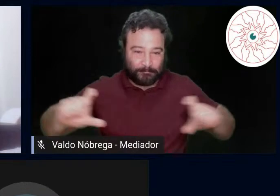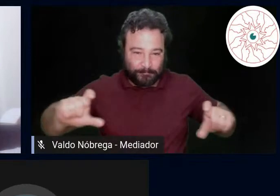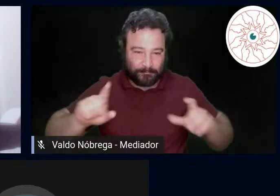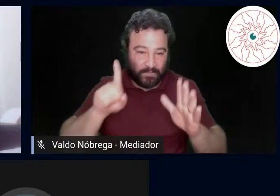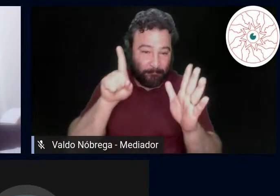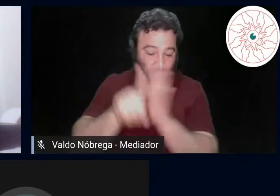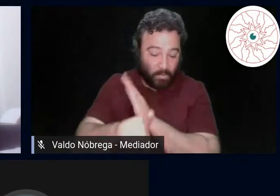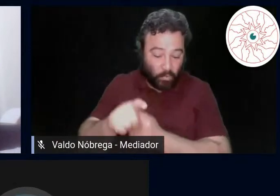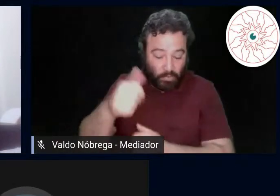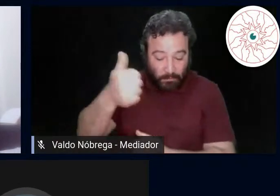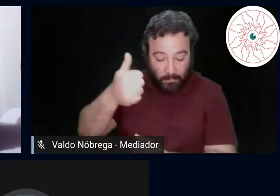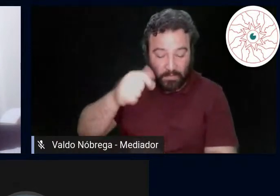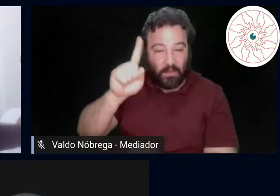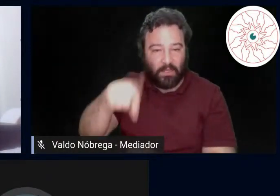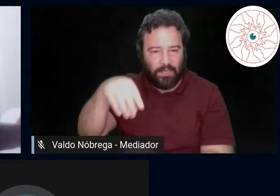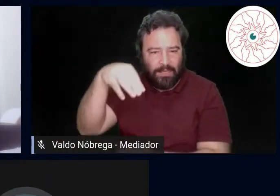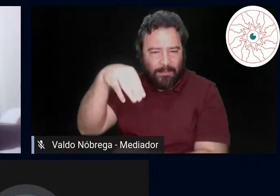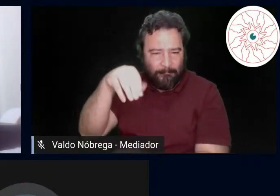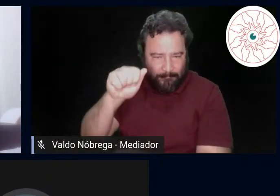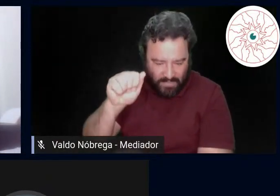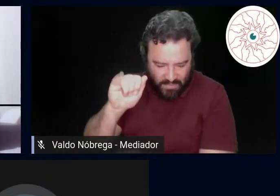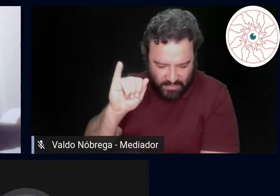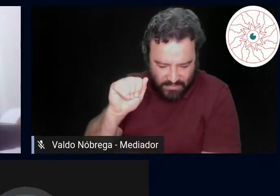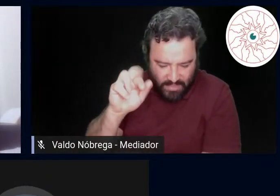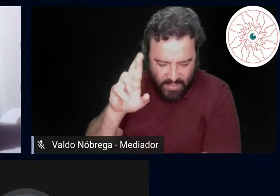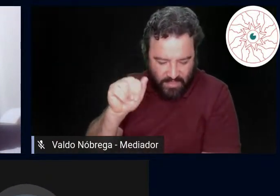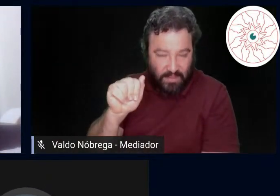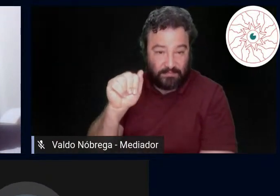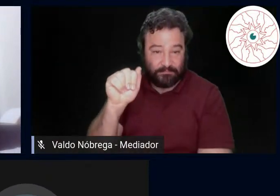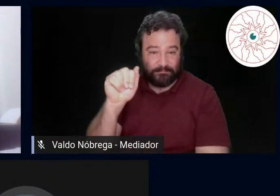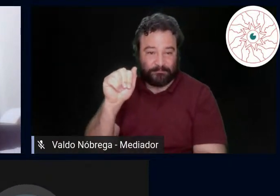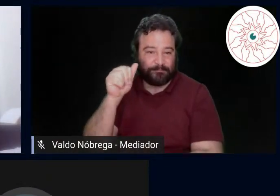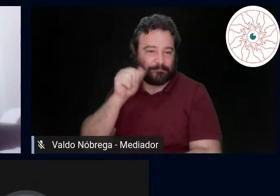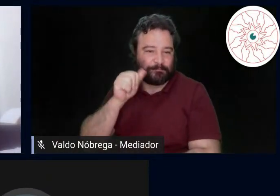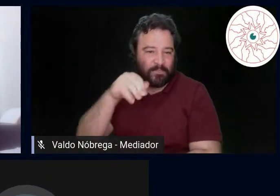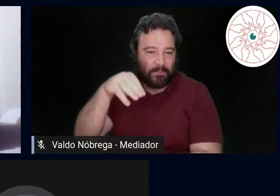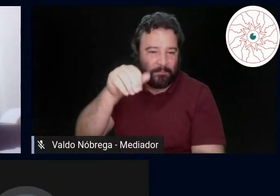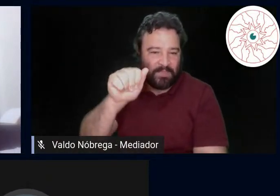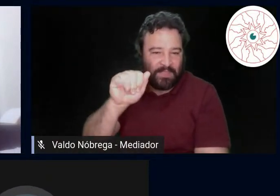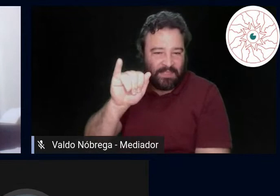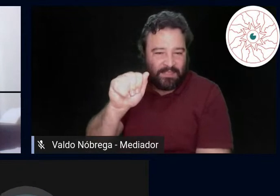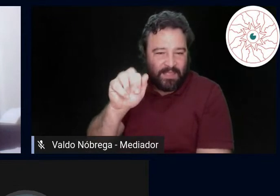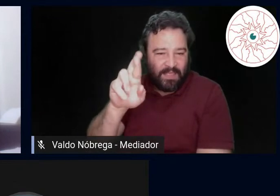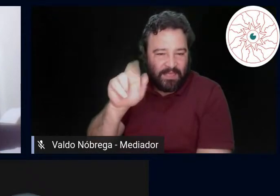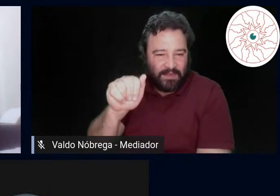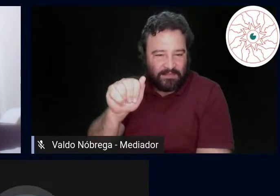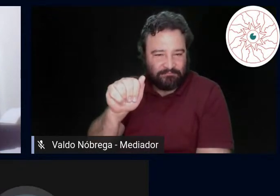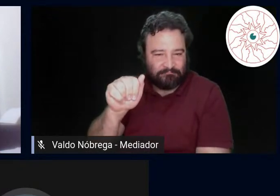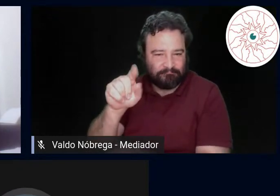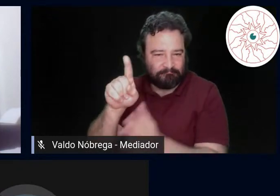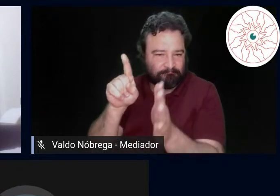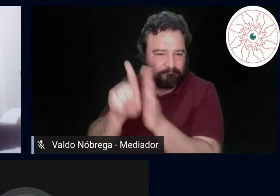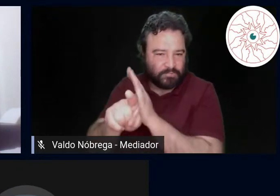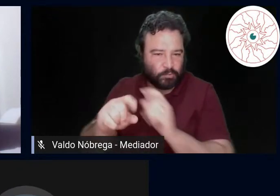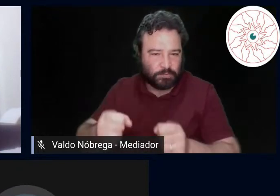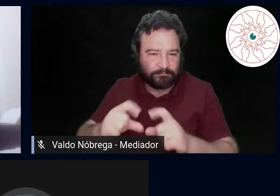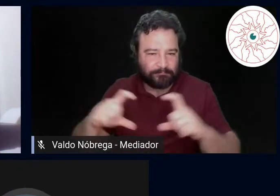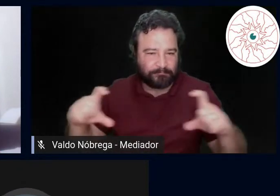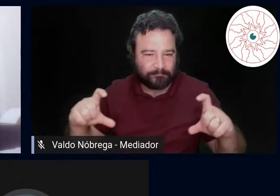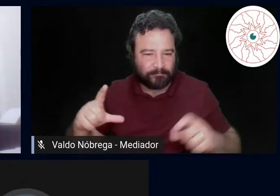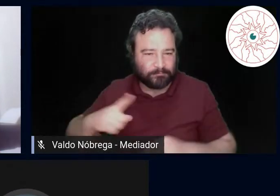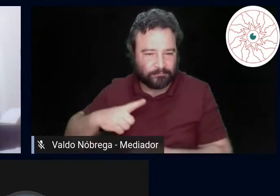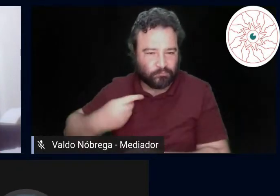chat para sua apresentação. Vou pedir pra equipe técnica colocar aqui a pergunta, que nós possamos fazer a